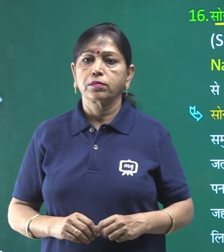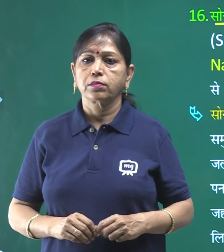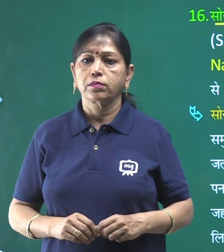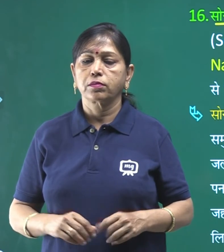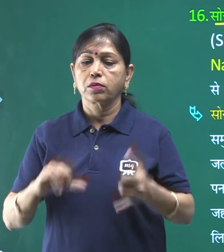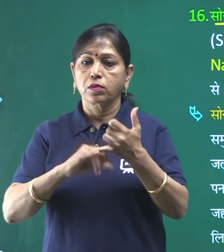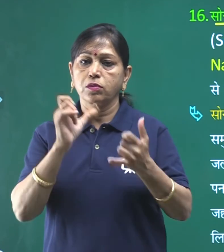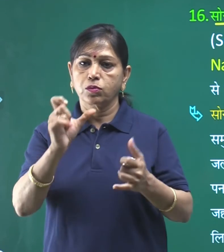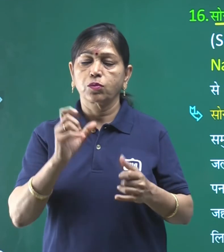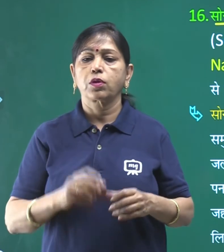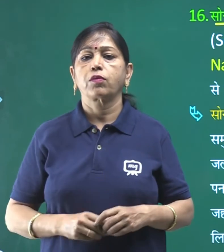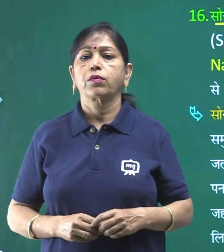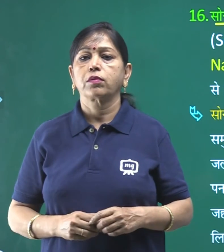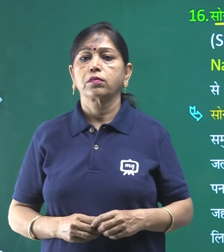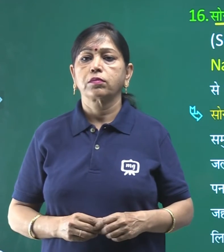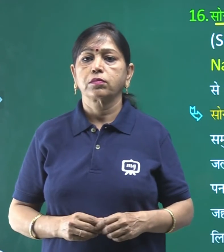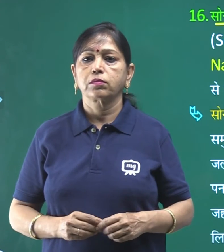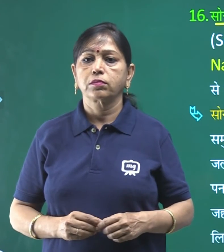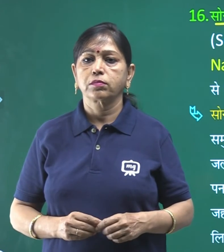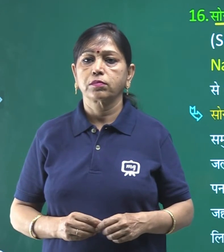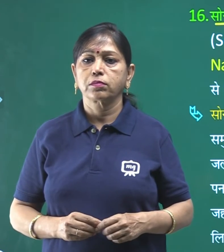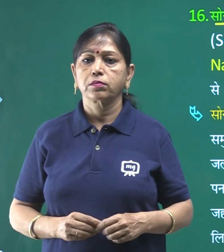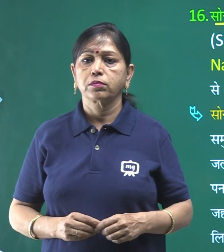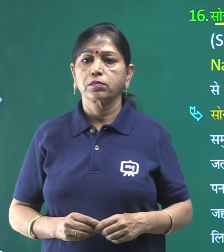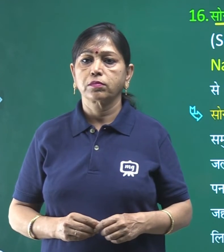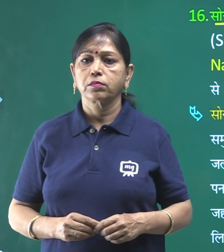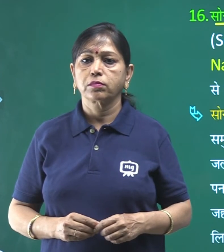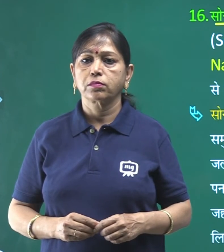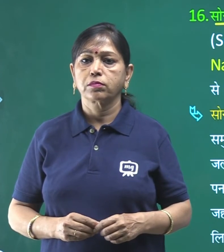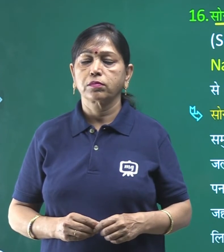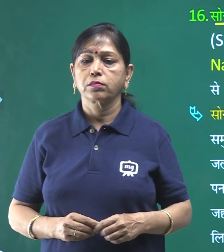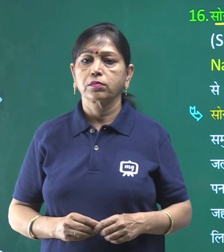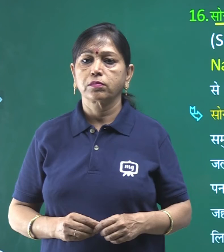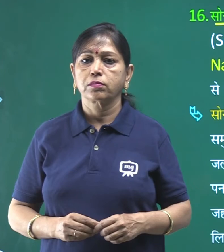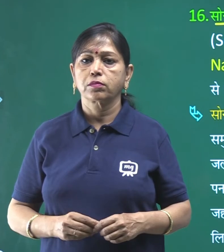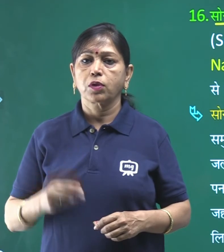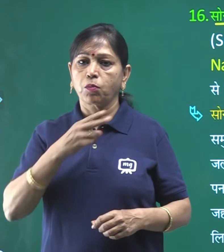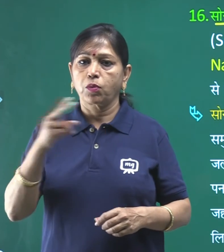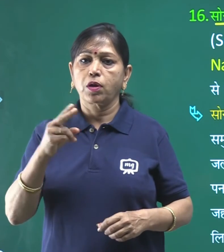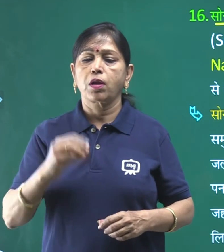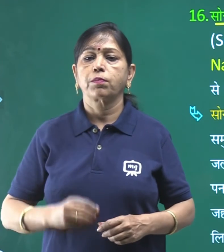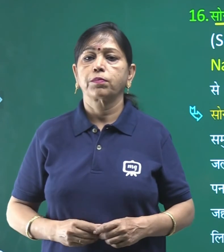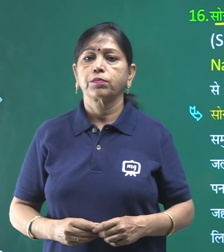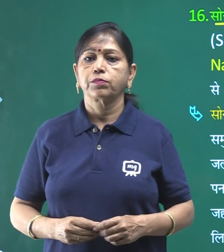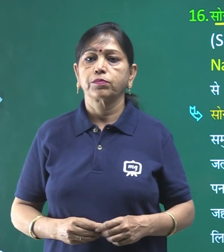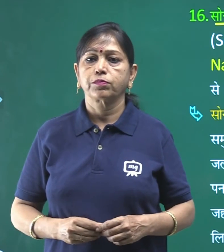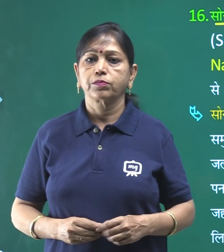सोनार शब्द साउंड नेविगेशन एंड रैंगिंग